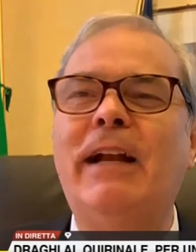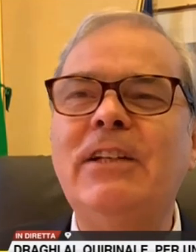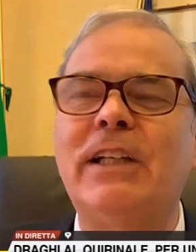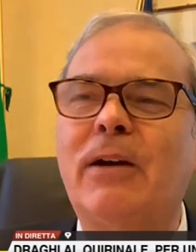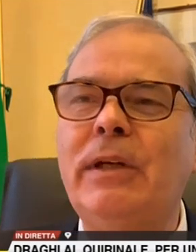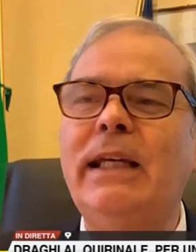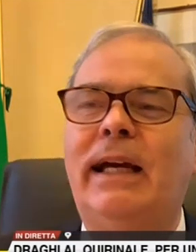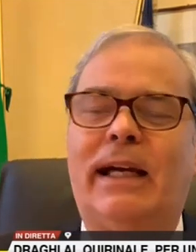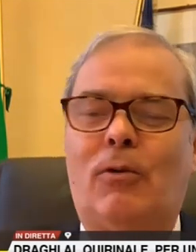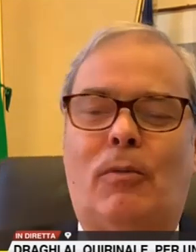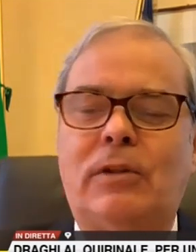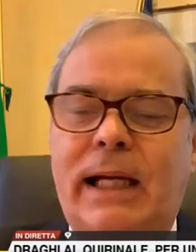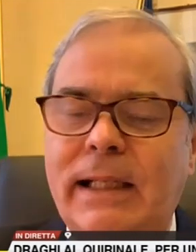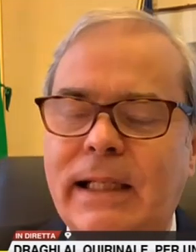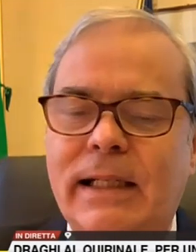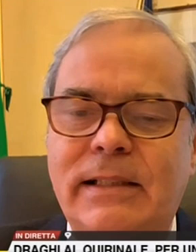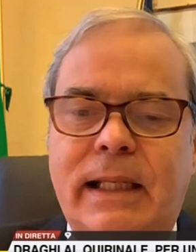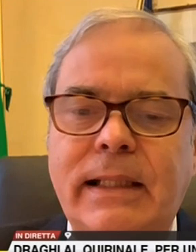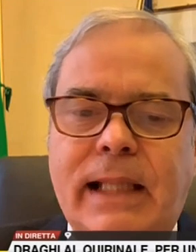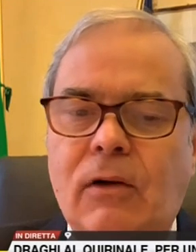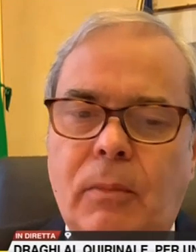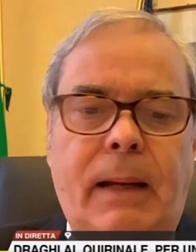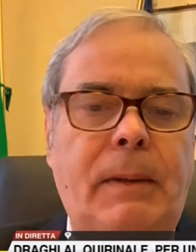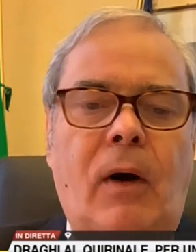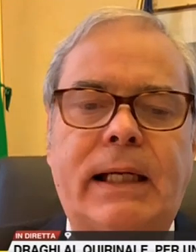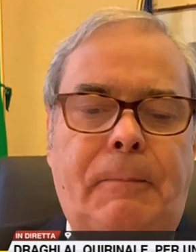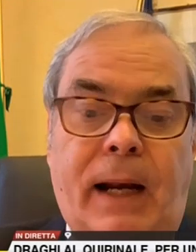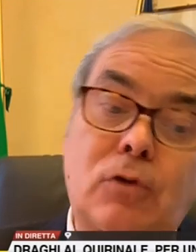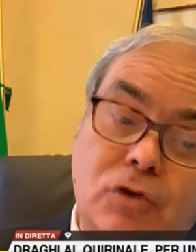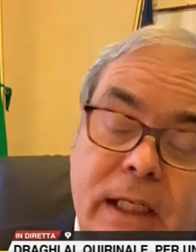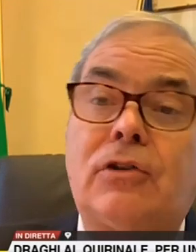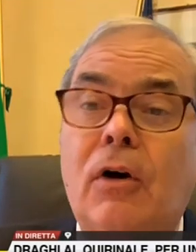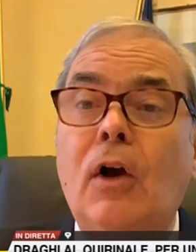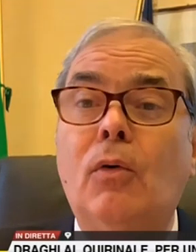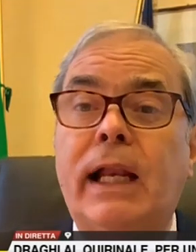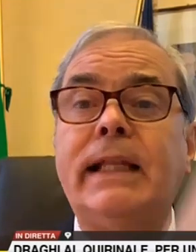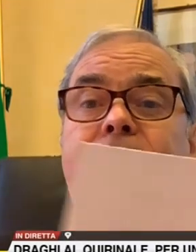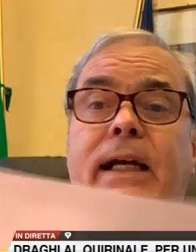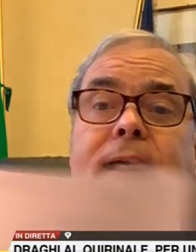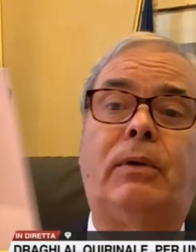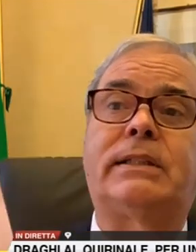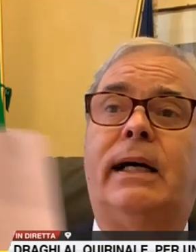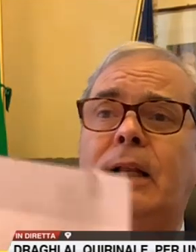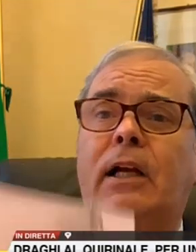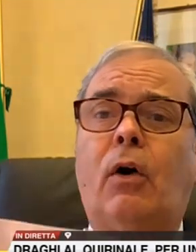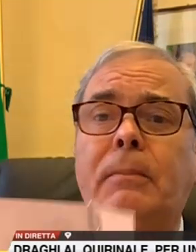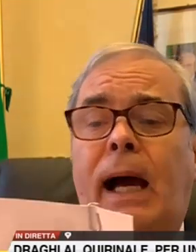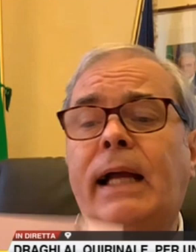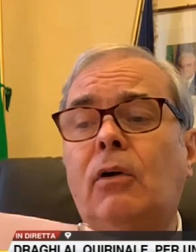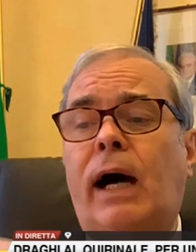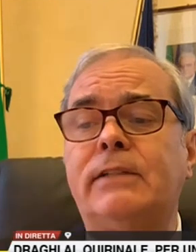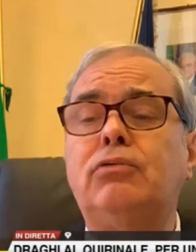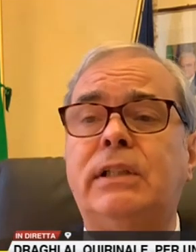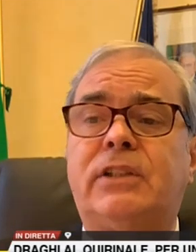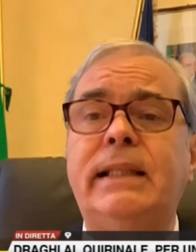le mie valigie da qui con molta serenità, come ne abbiamo anche parlato. Ho scritto una lettera, che è questa che ho in